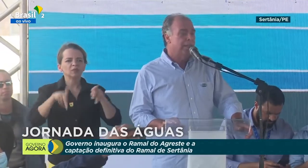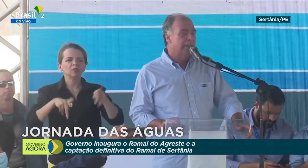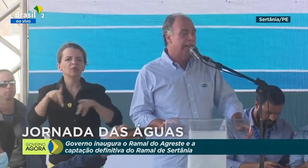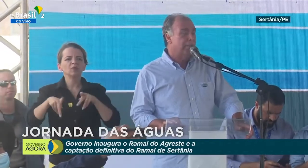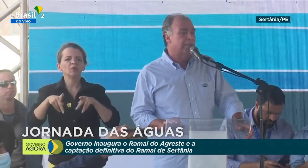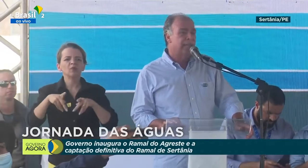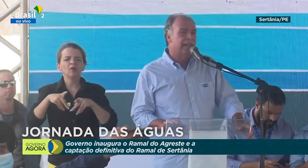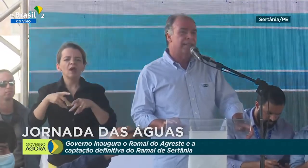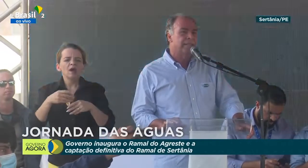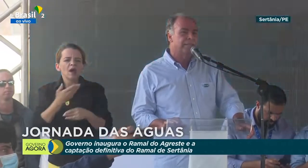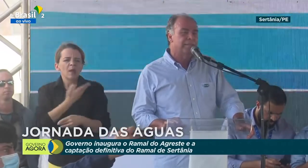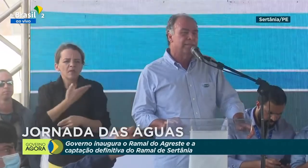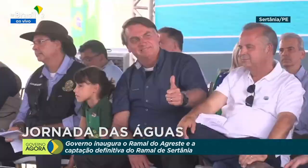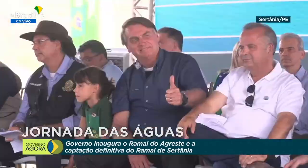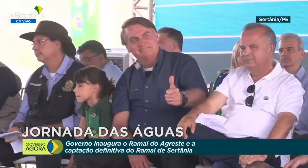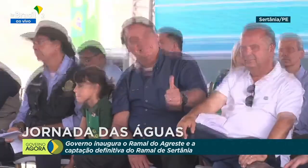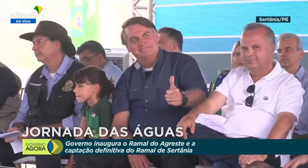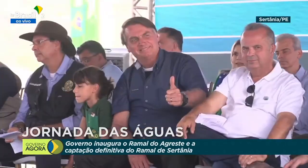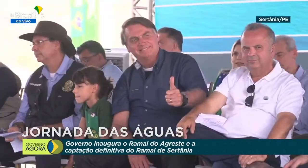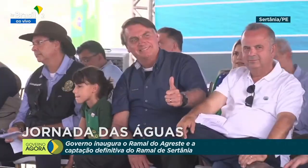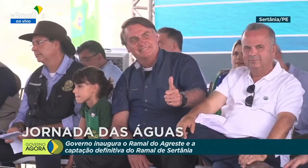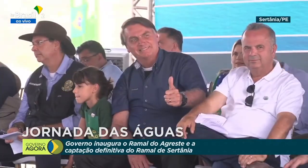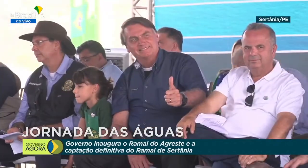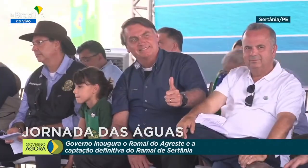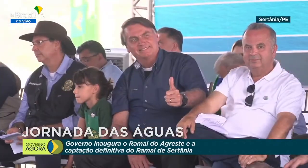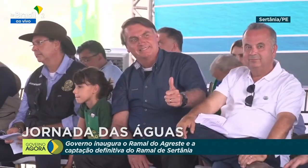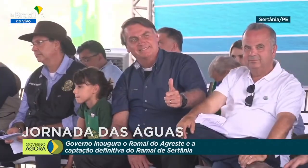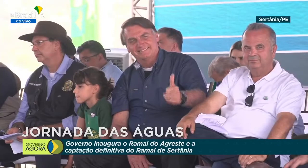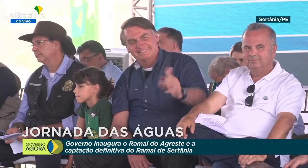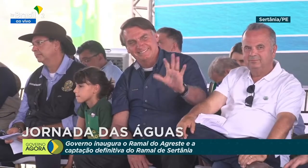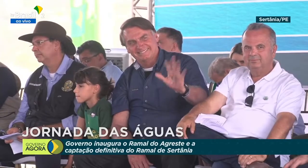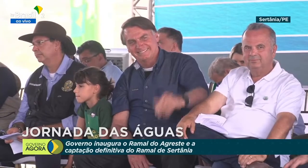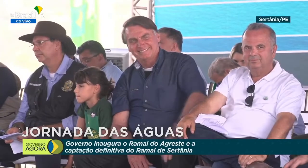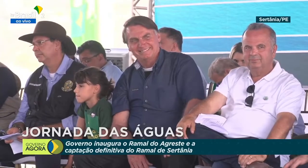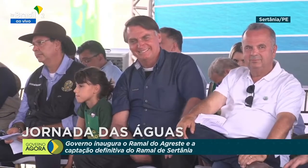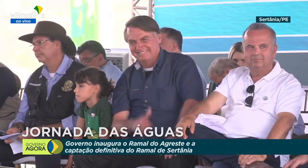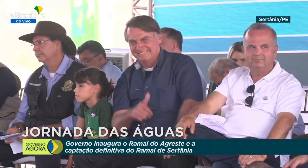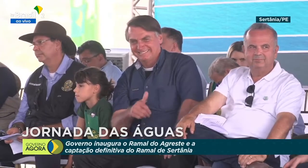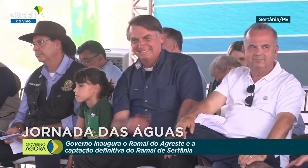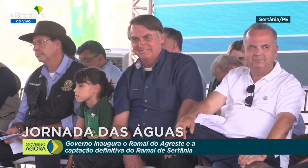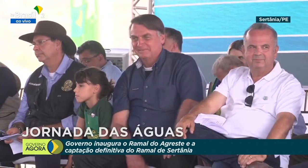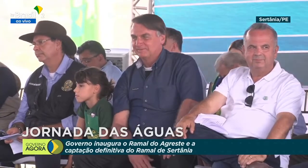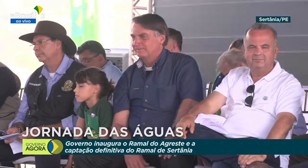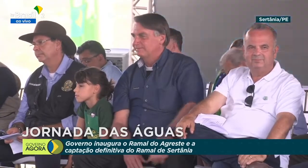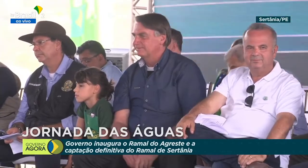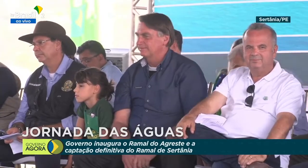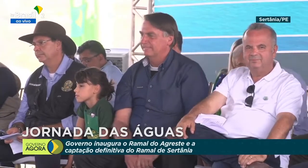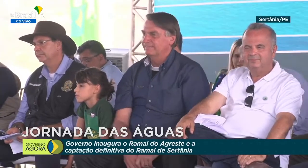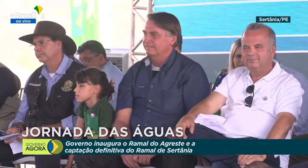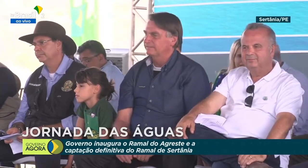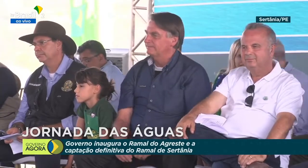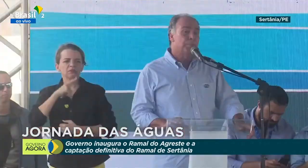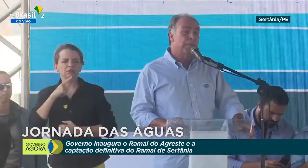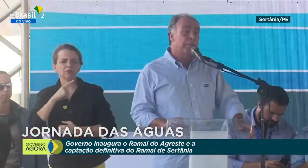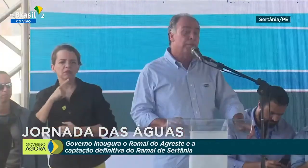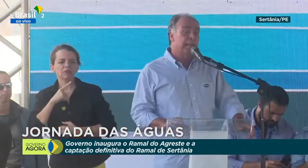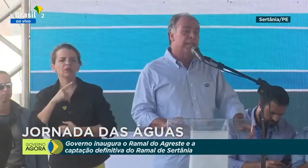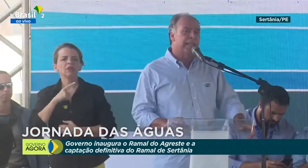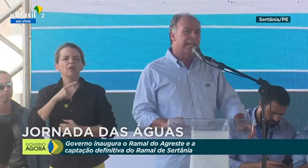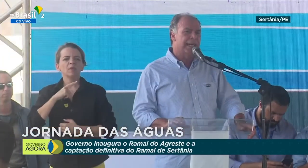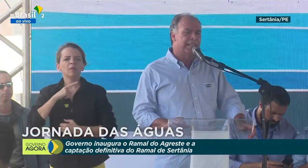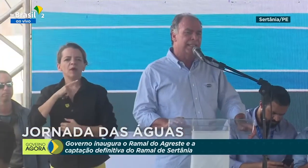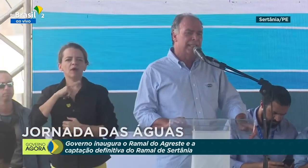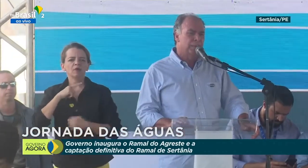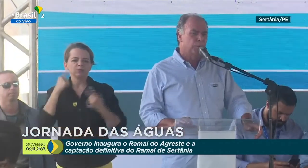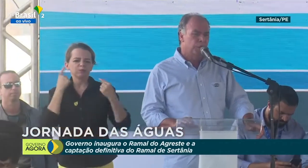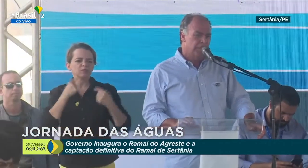calor da amizade e, sobretudo, a força que o senhor recebe para poder